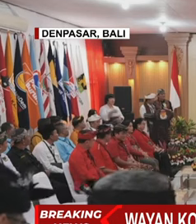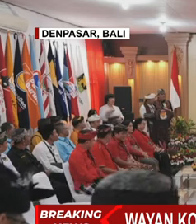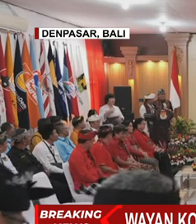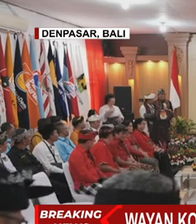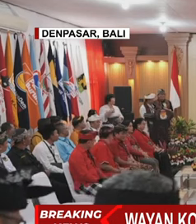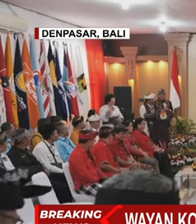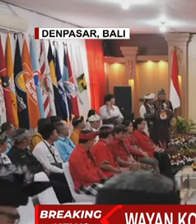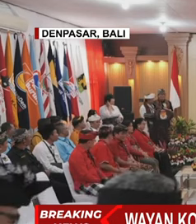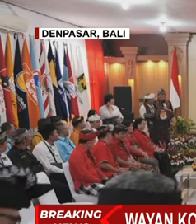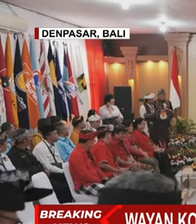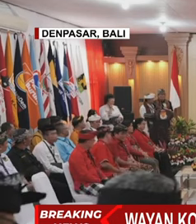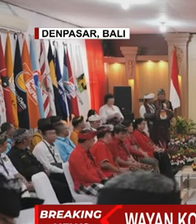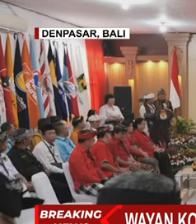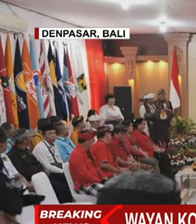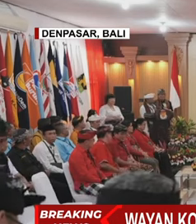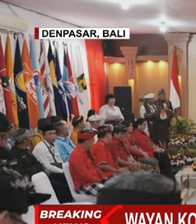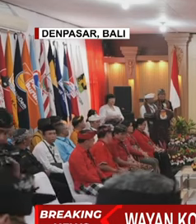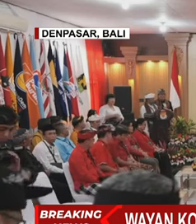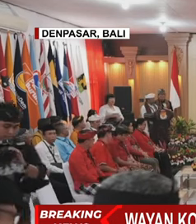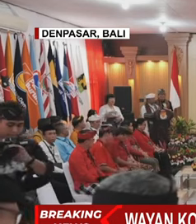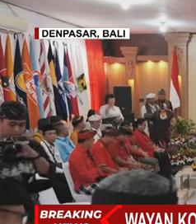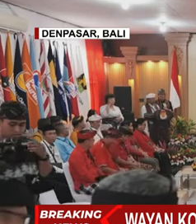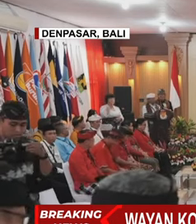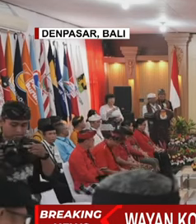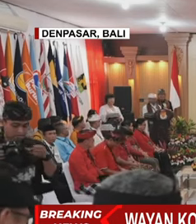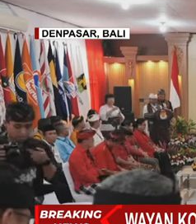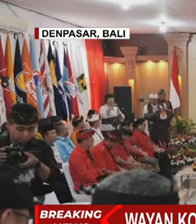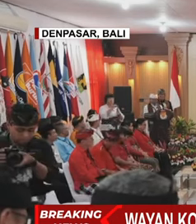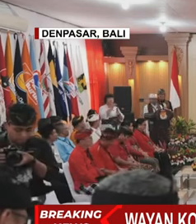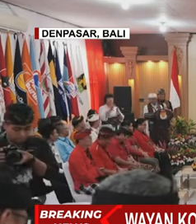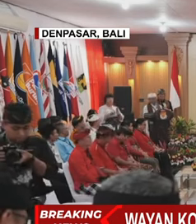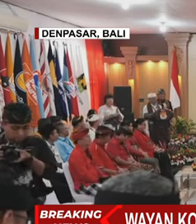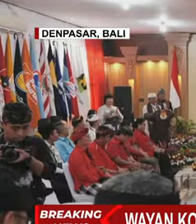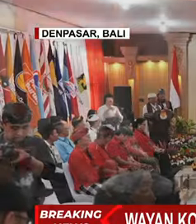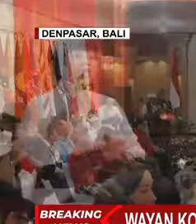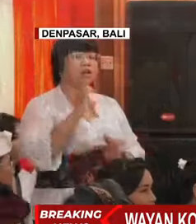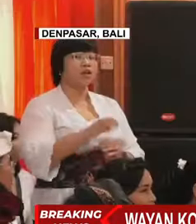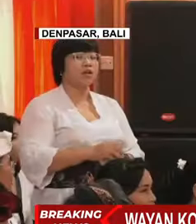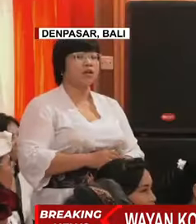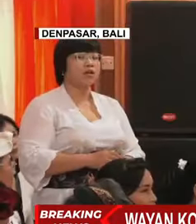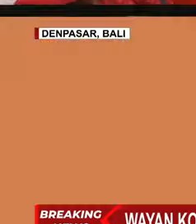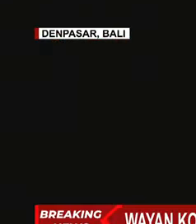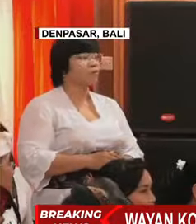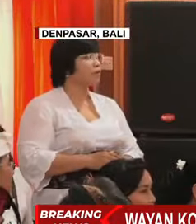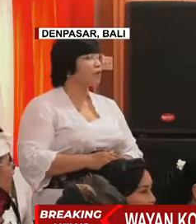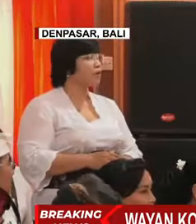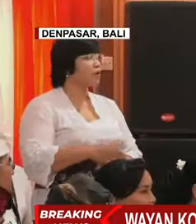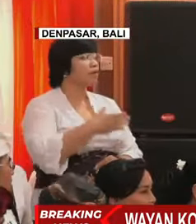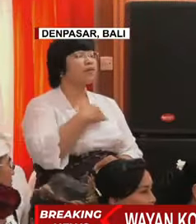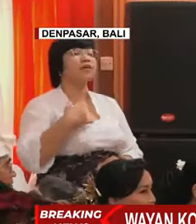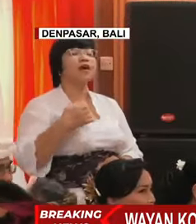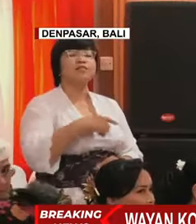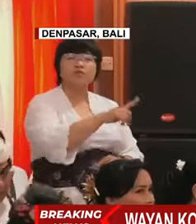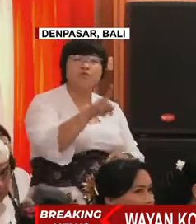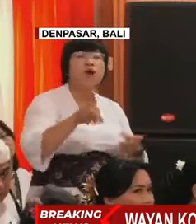dulu ada Sebenarnya waktu beliau bersama dengan Pak Ganjar pranowo ee menolak kedatangan